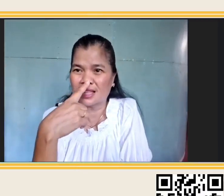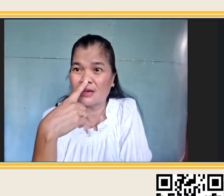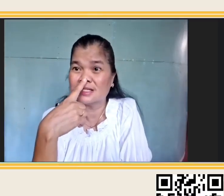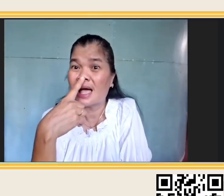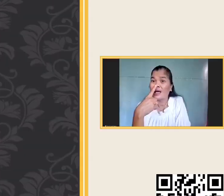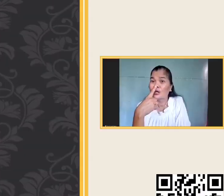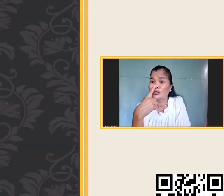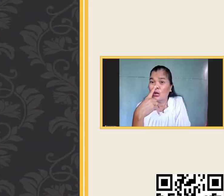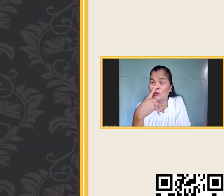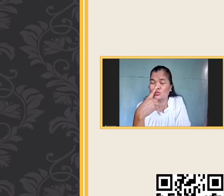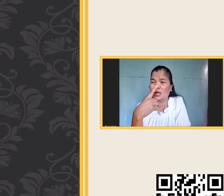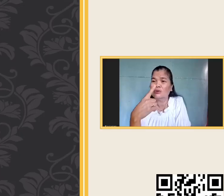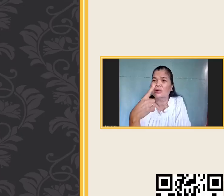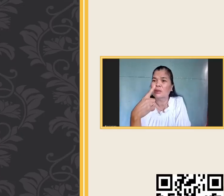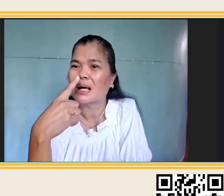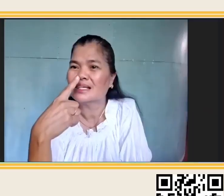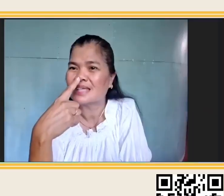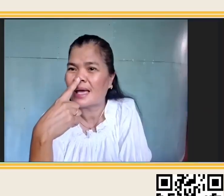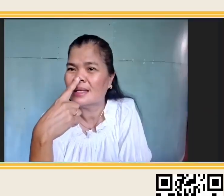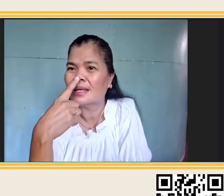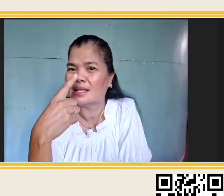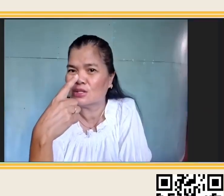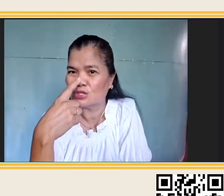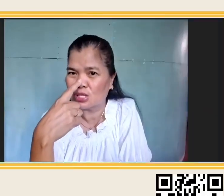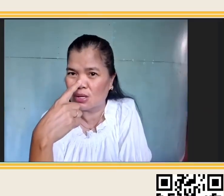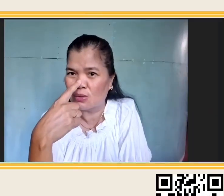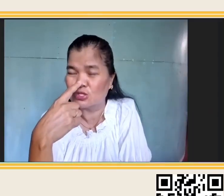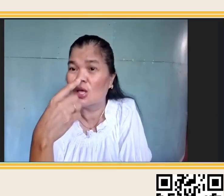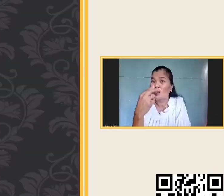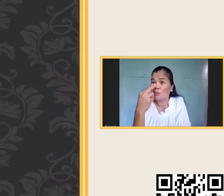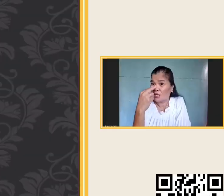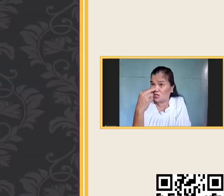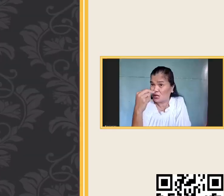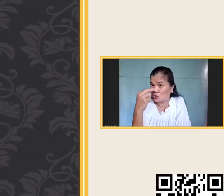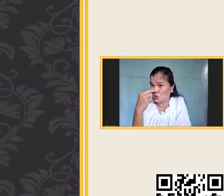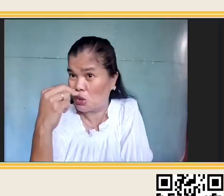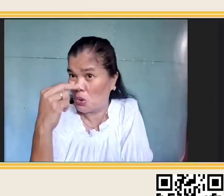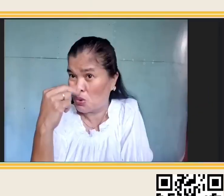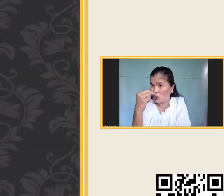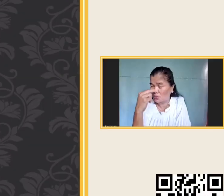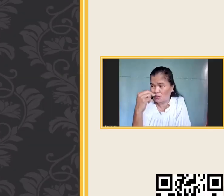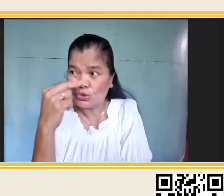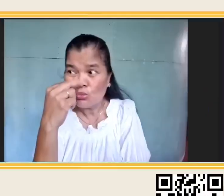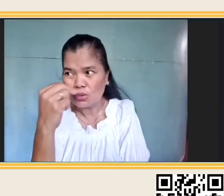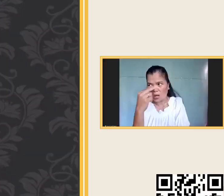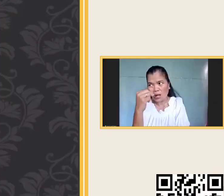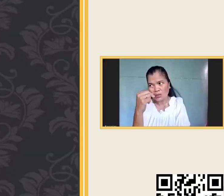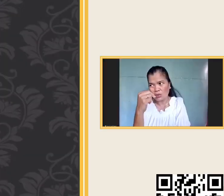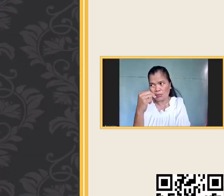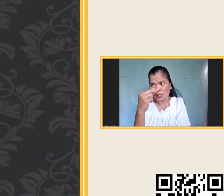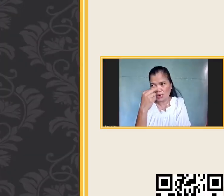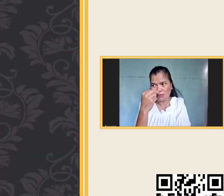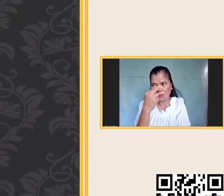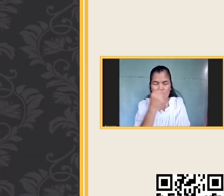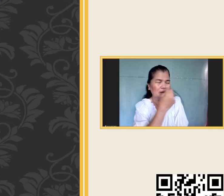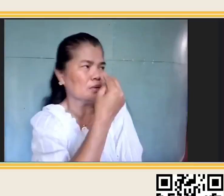Dito na tayo sa nose. Ano naman mga sign na nandito sa nose? Pwede siyang joke. Joke